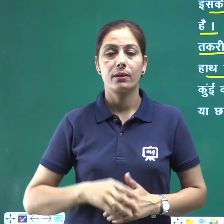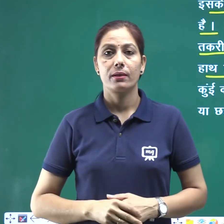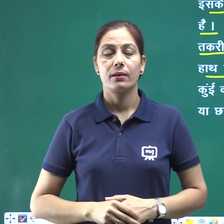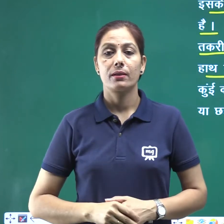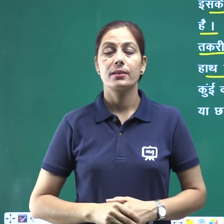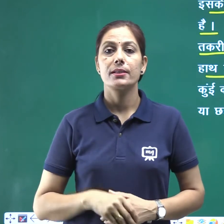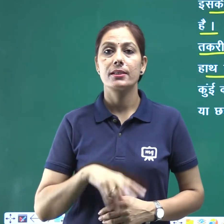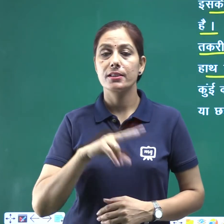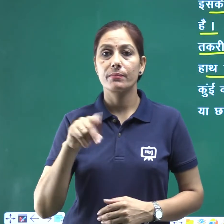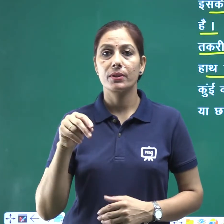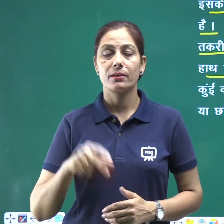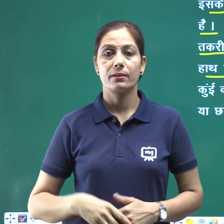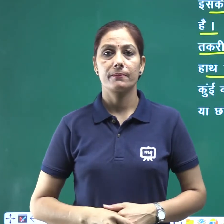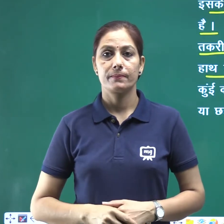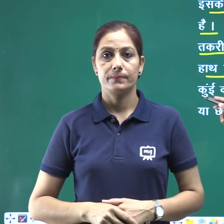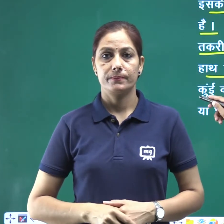जबकि